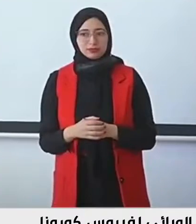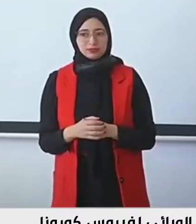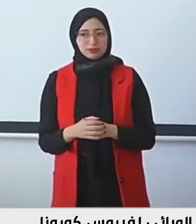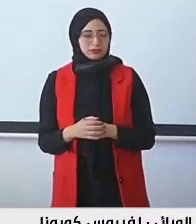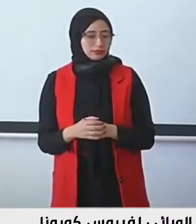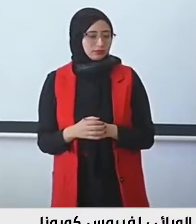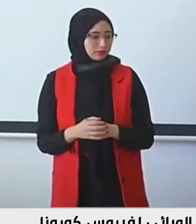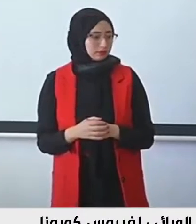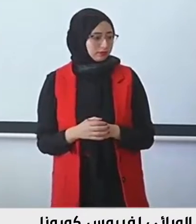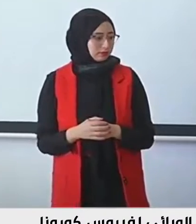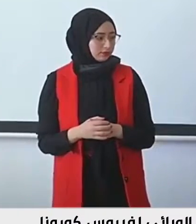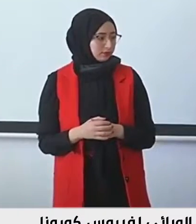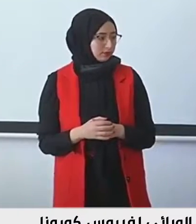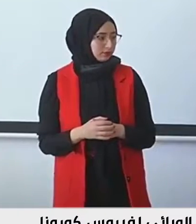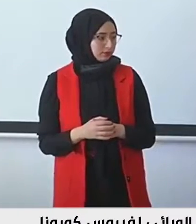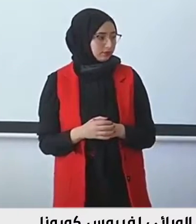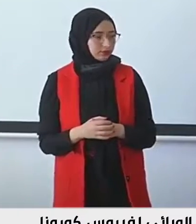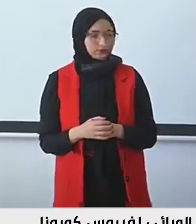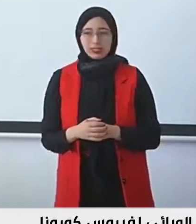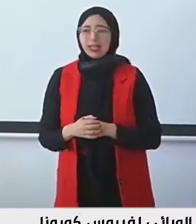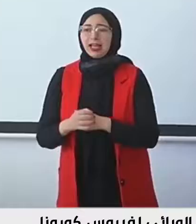المعتمدة